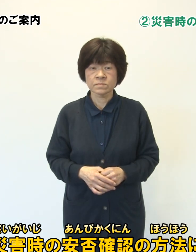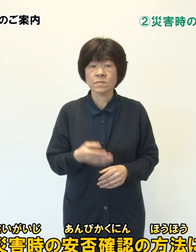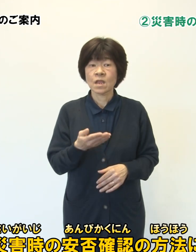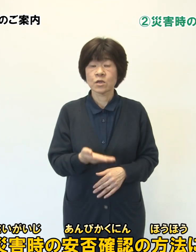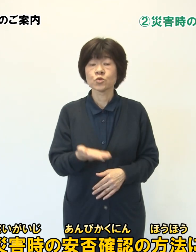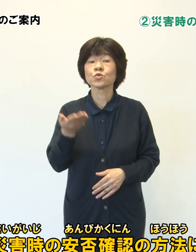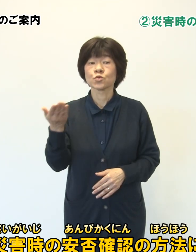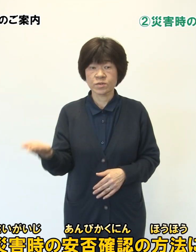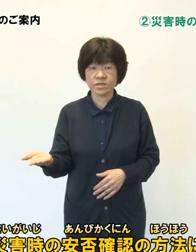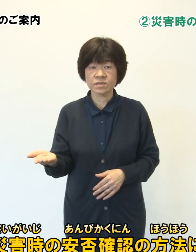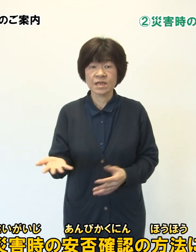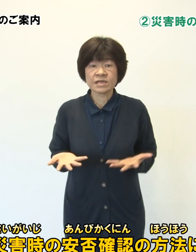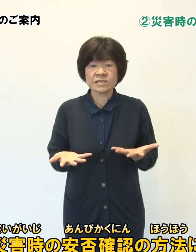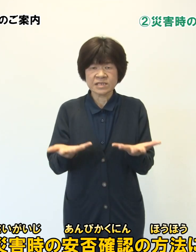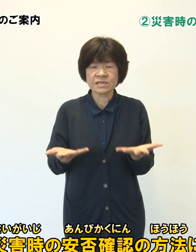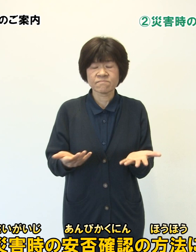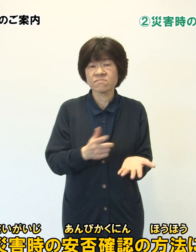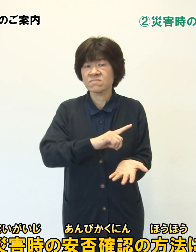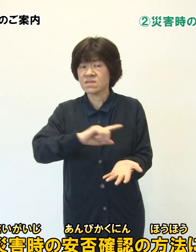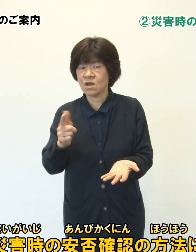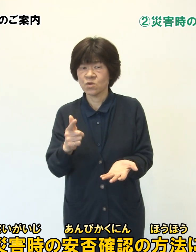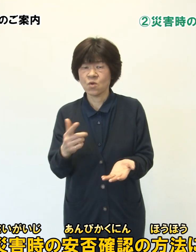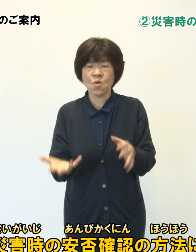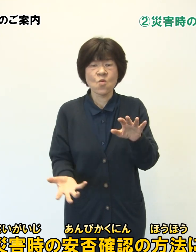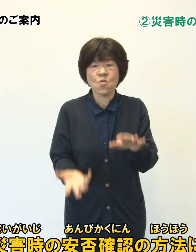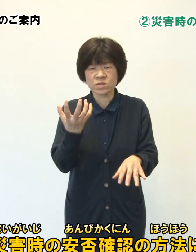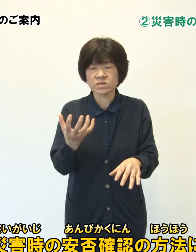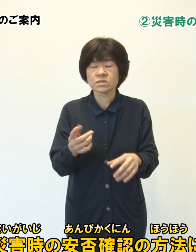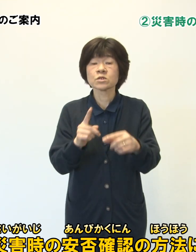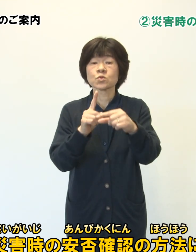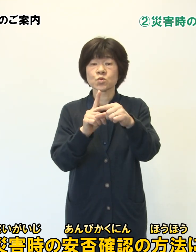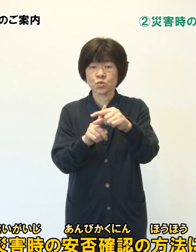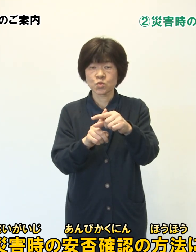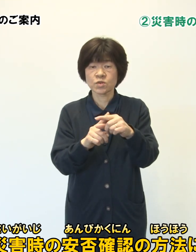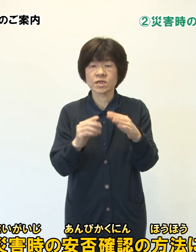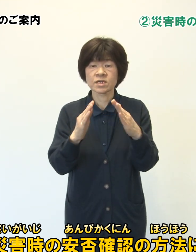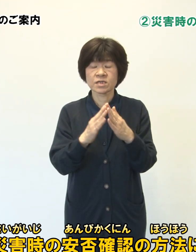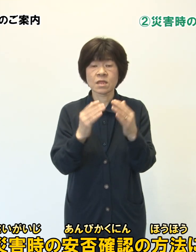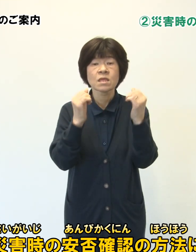続いて、災害時の安否確認の方法についてです。